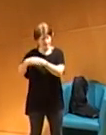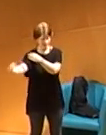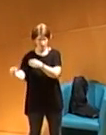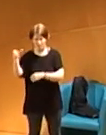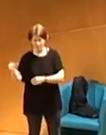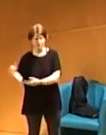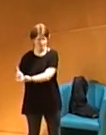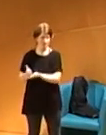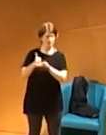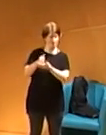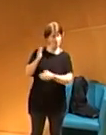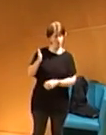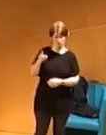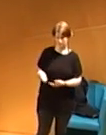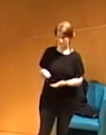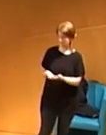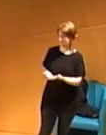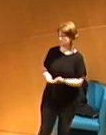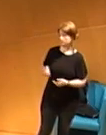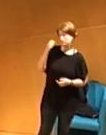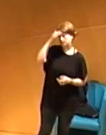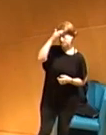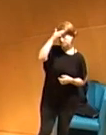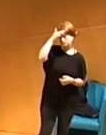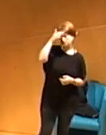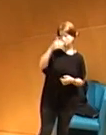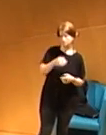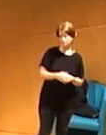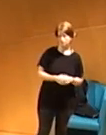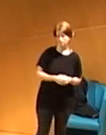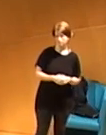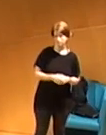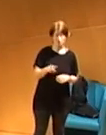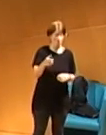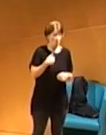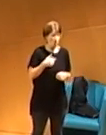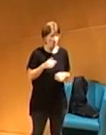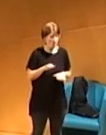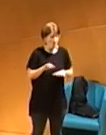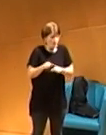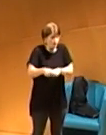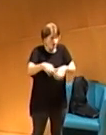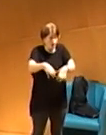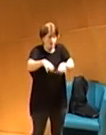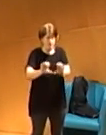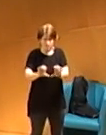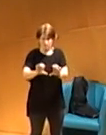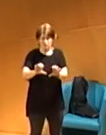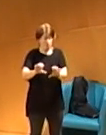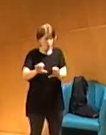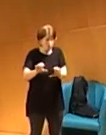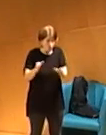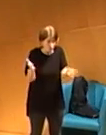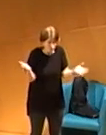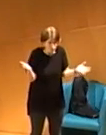quand même bien une association non, d'enfants. Mais ils ne veulent pas, les parents veulent. Moi, j'ai aucun pouvoir administratif sur la situation. Vous vous